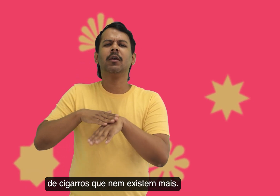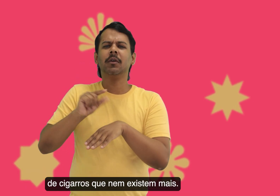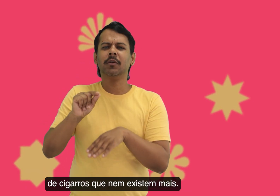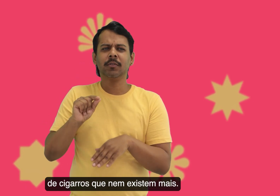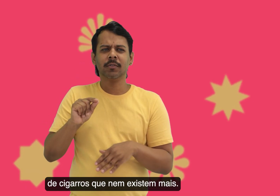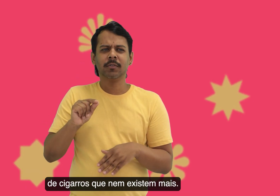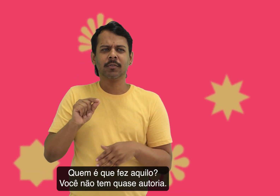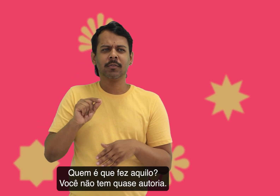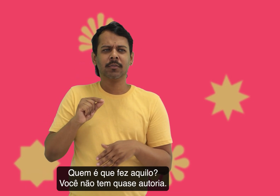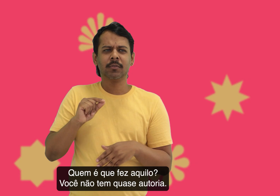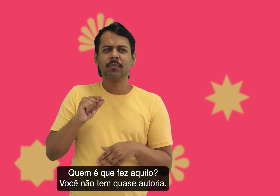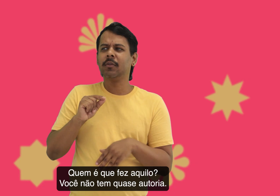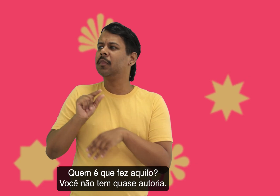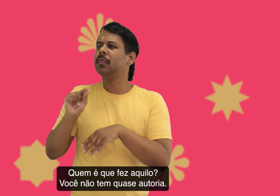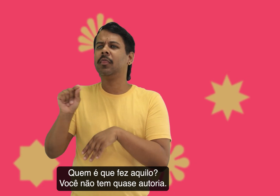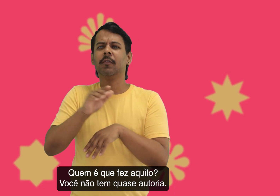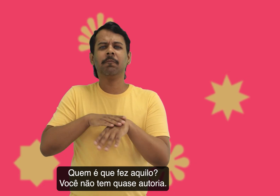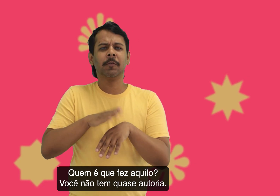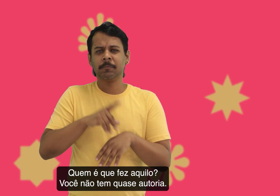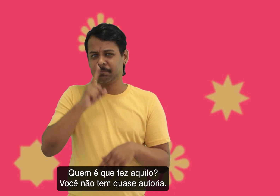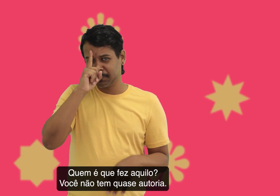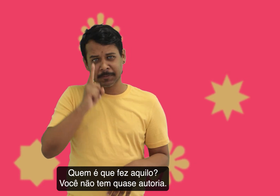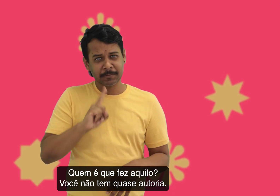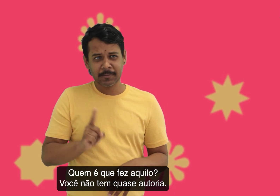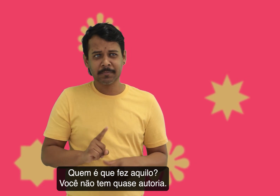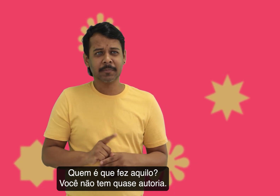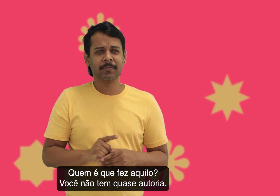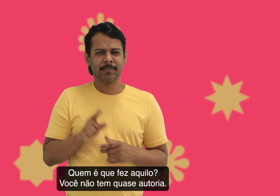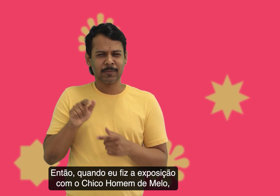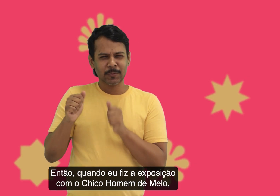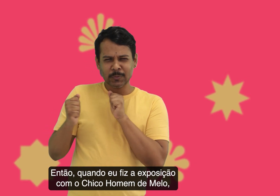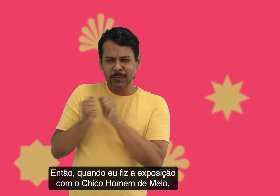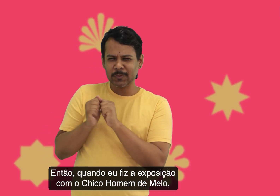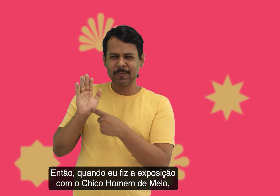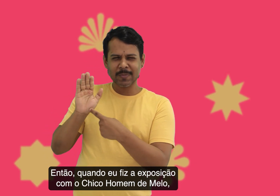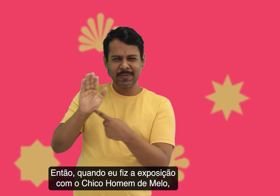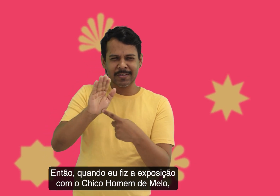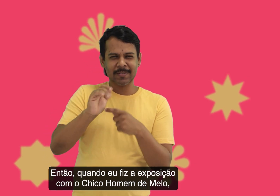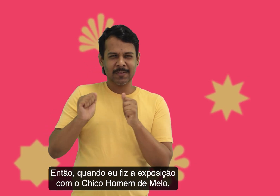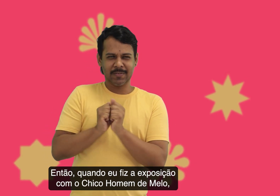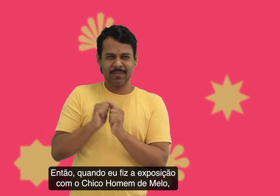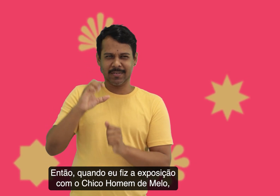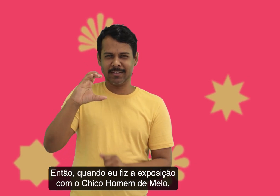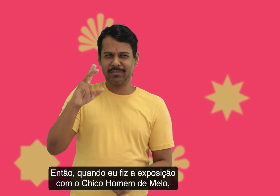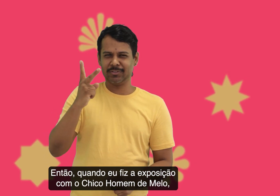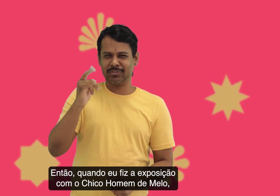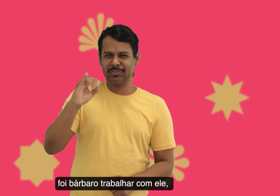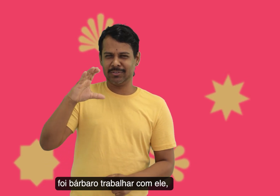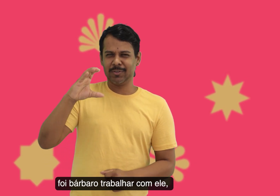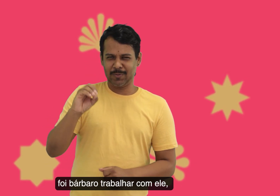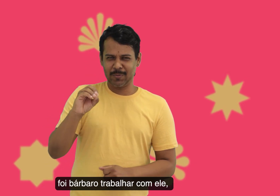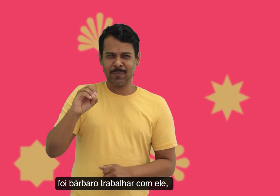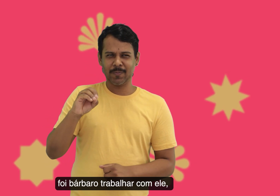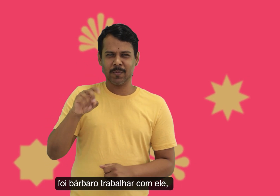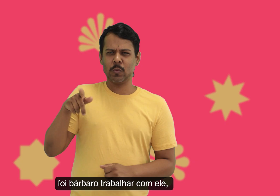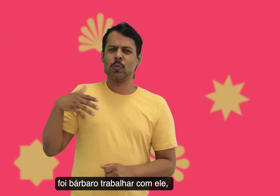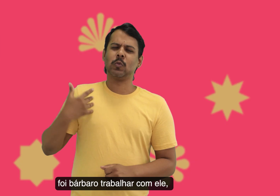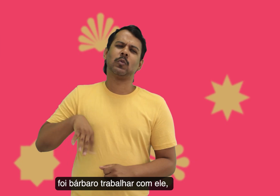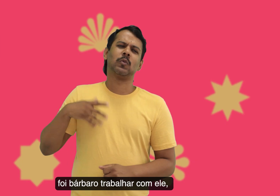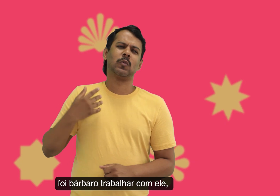nem existem mais. Quem que fez aquilo? Você não tem quase autoria. Então, quando eu fiz a exposição com o Chico Homem de Melo, que foi bárbaro, trabalhar com